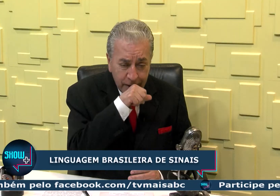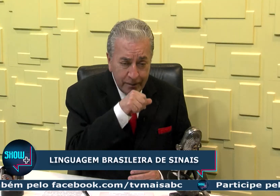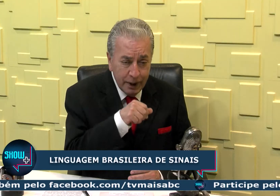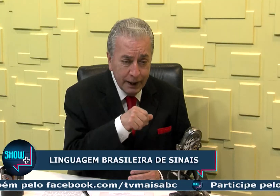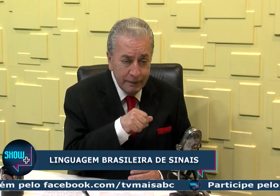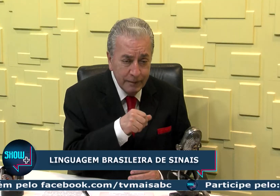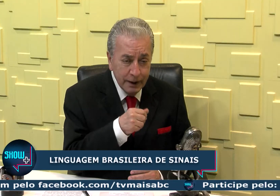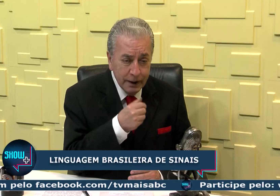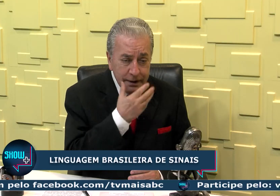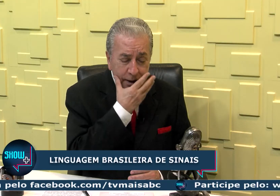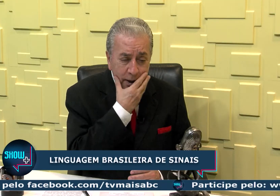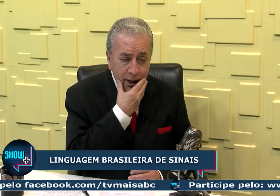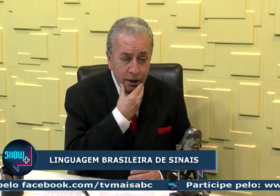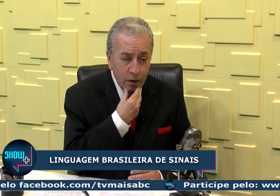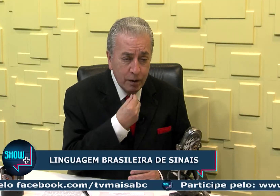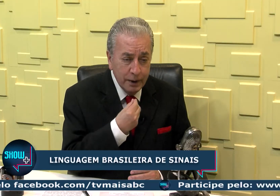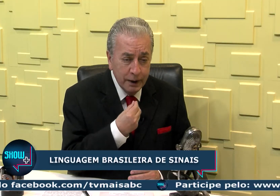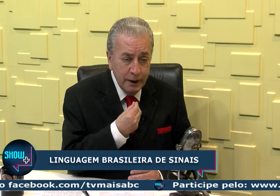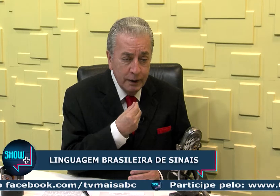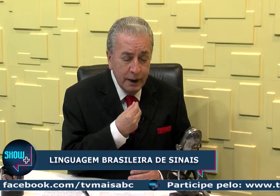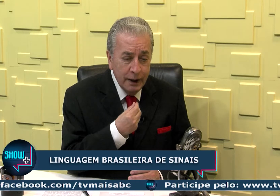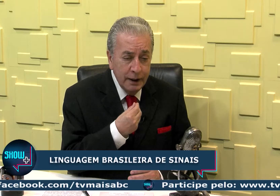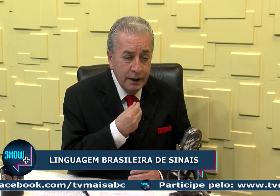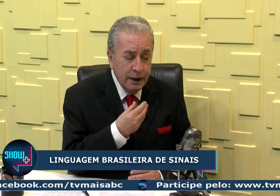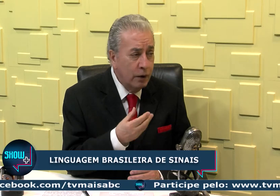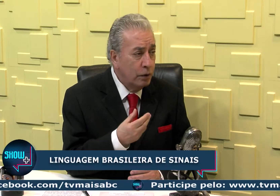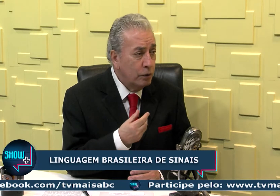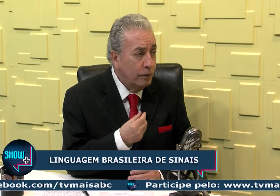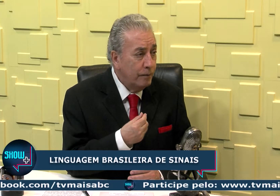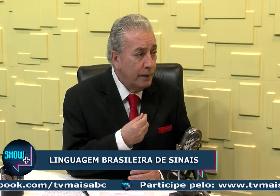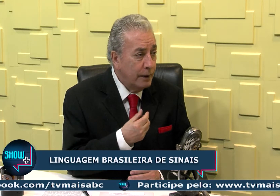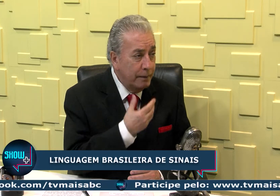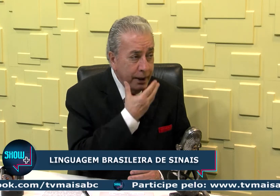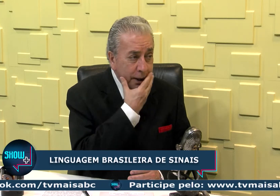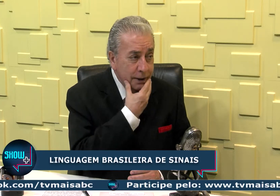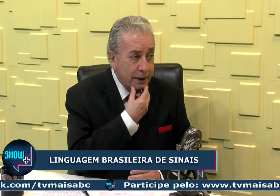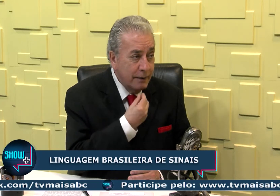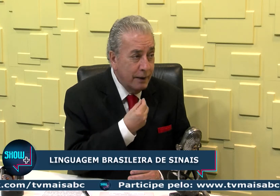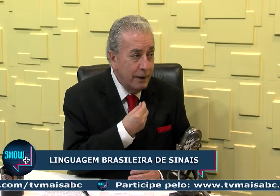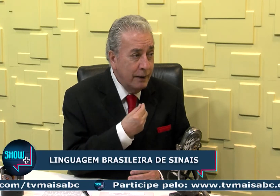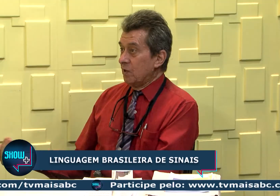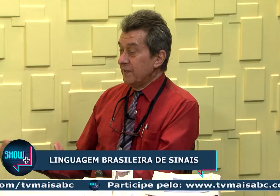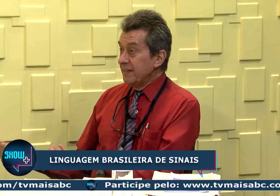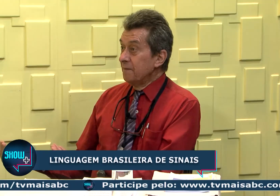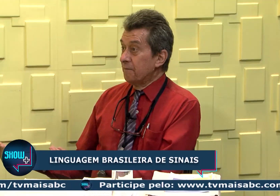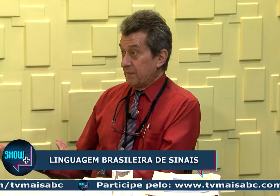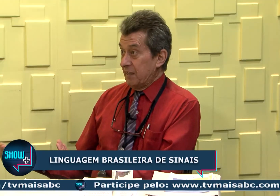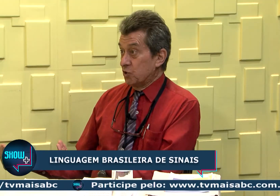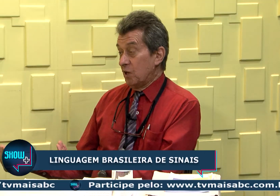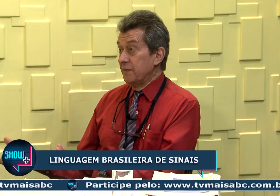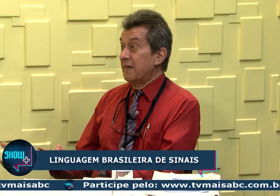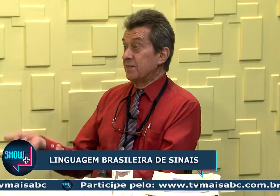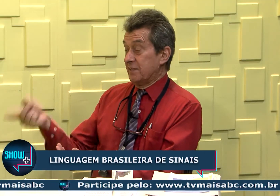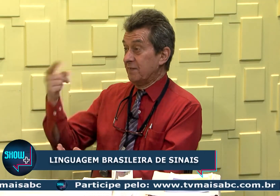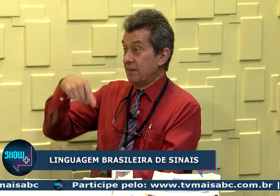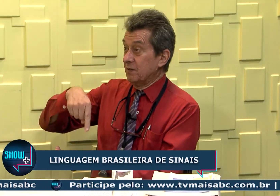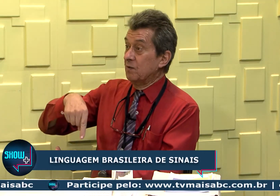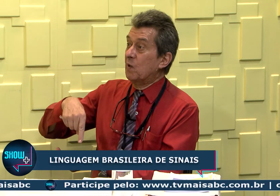pai é o pai sim é um homem bom é e garoto também o jovem time jovem mas se vai qualificar